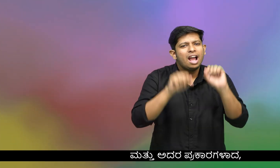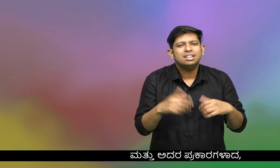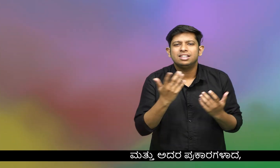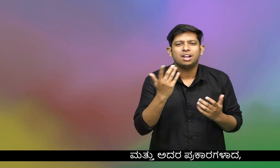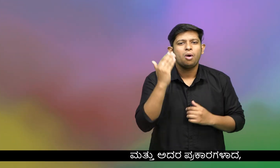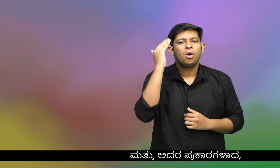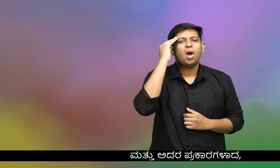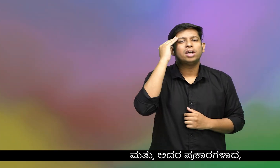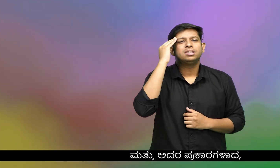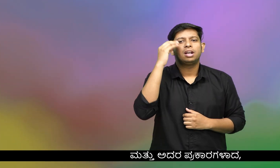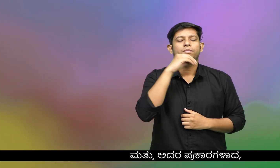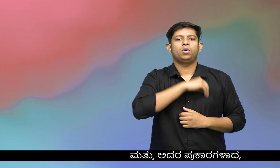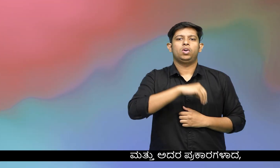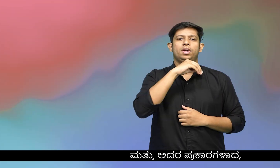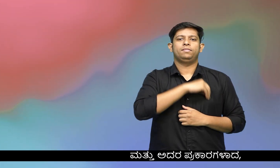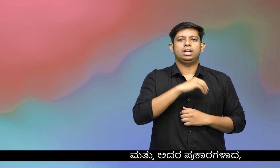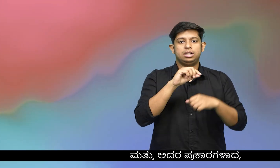ಮತ್ತು ಅದರ ಪ್ರಕಾರಗಳಾದ